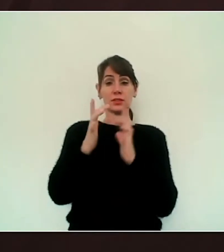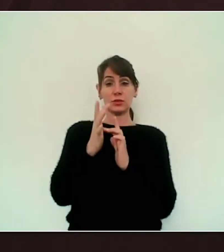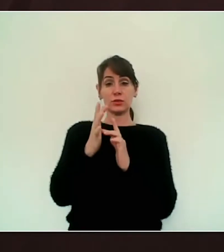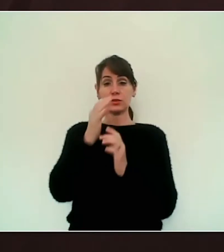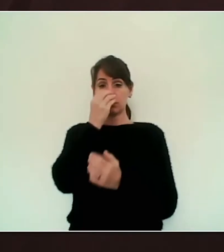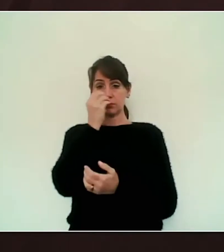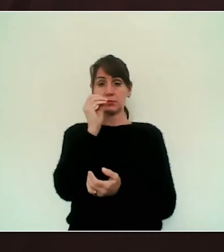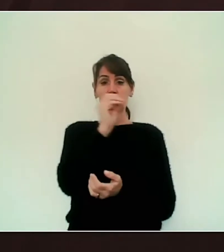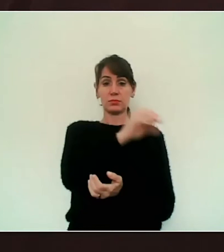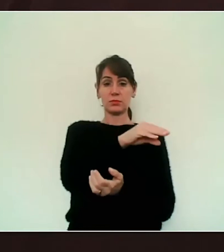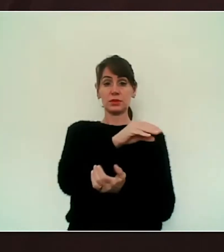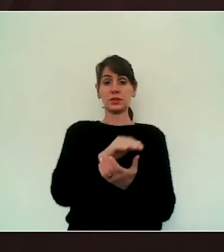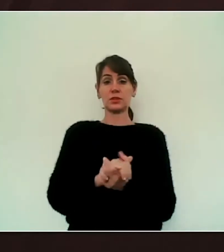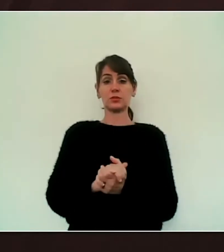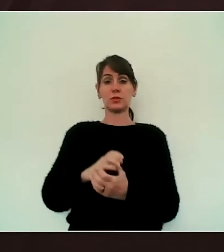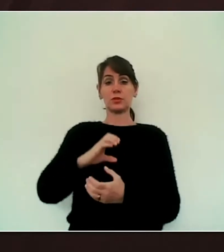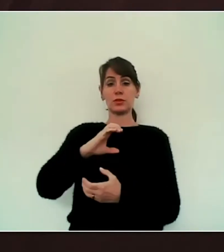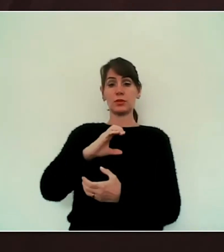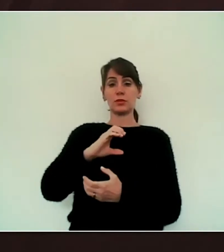pelo clericalismo.